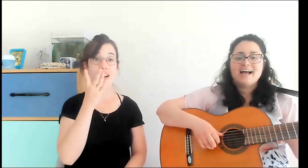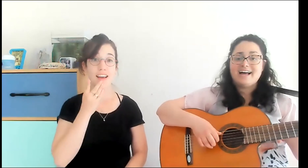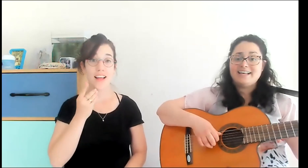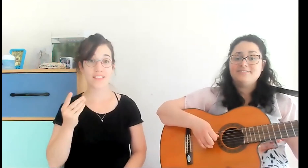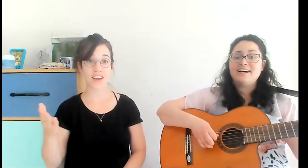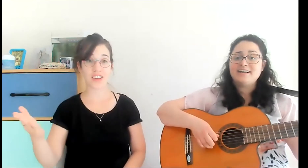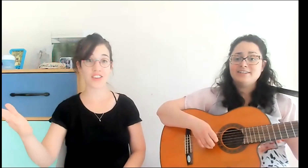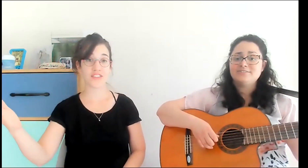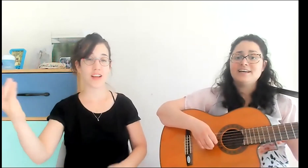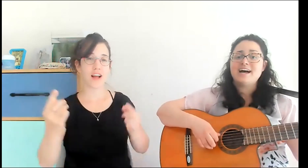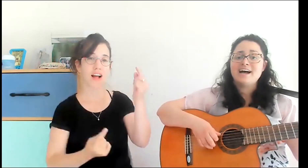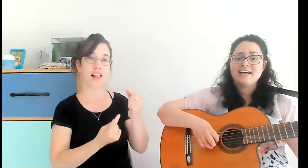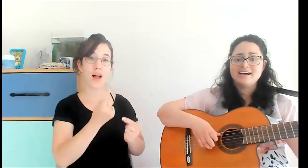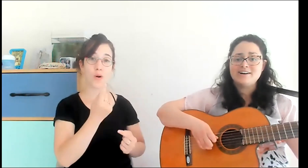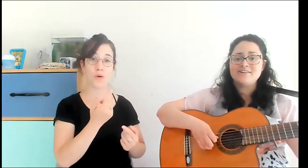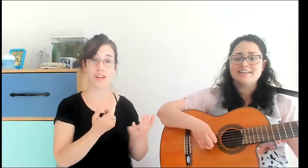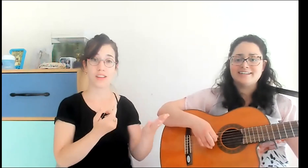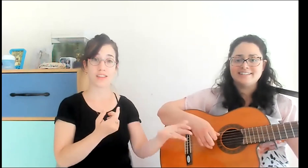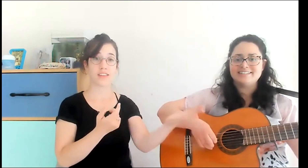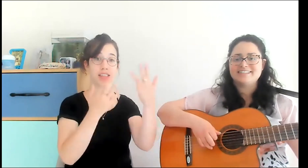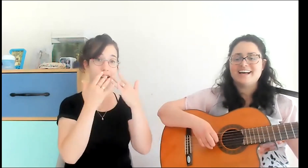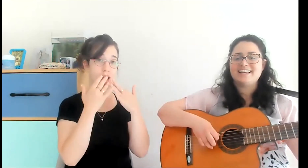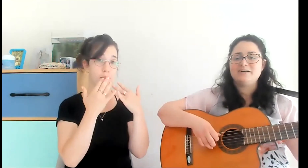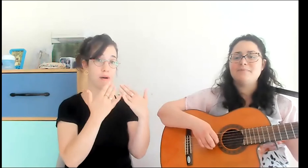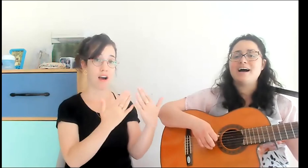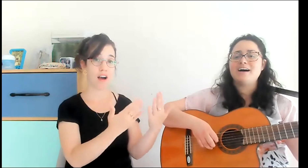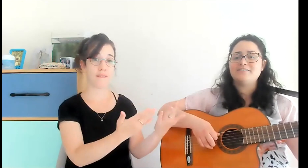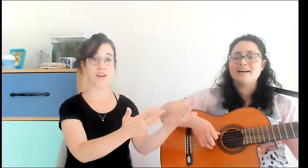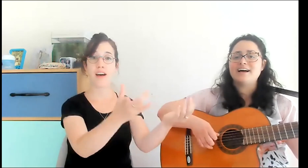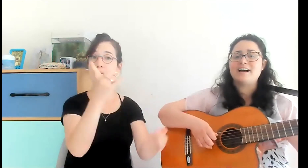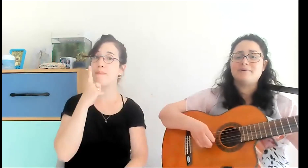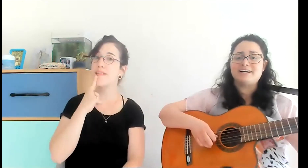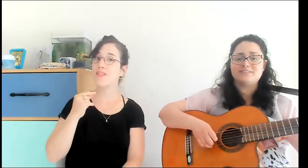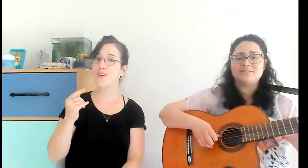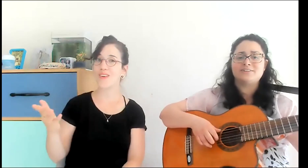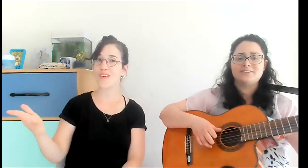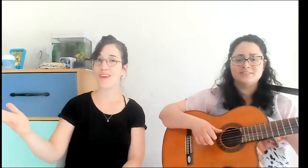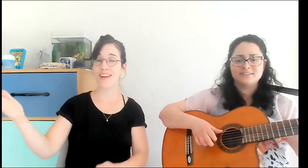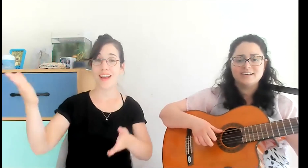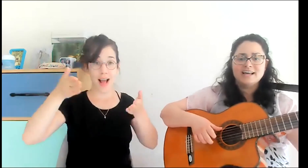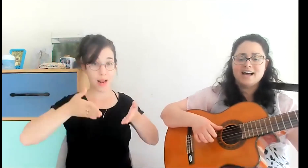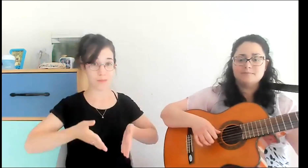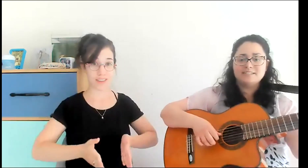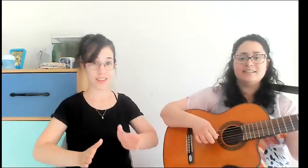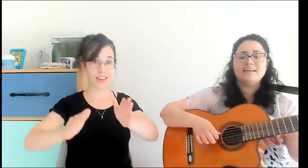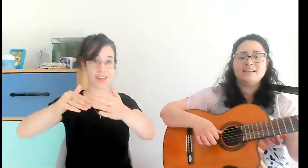על הדבש ועל העוקץ, על המר והמתוק, על